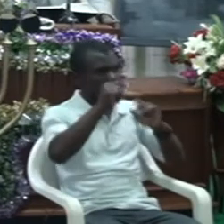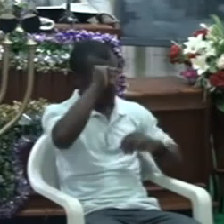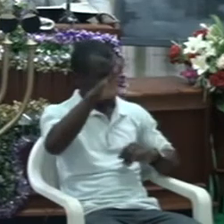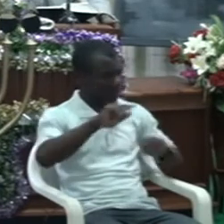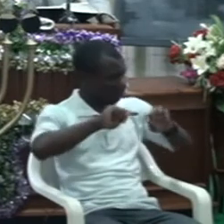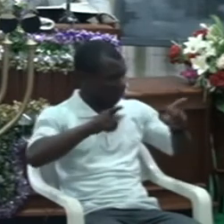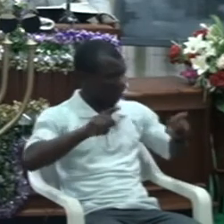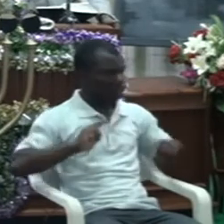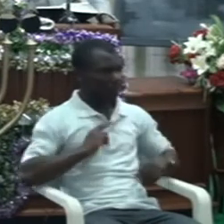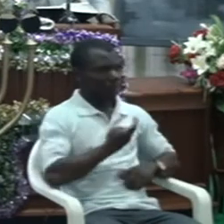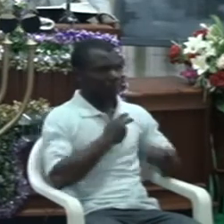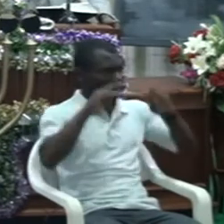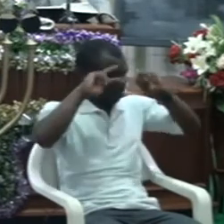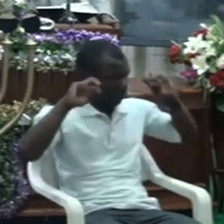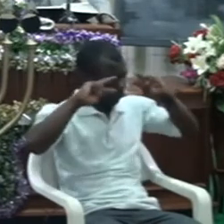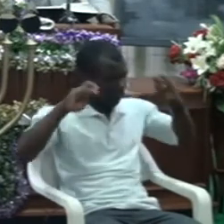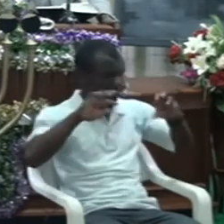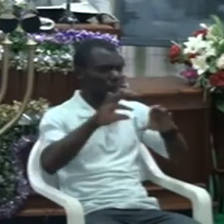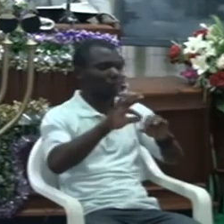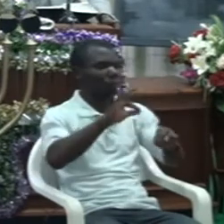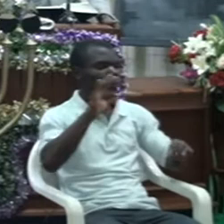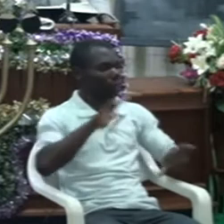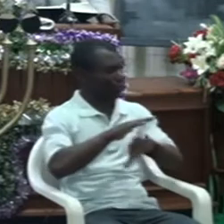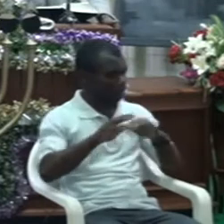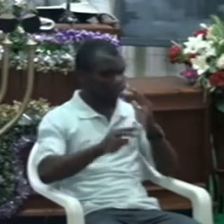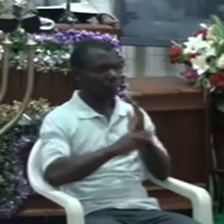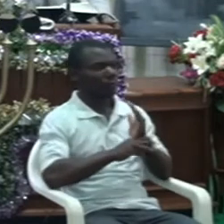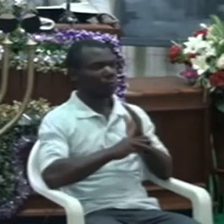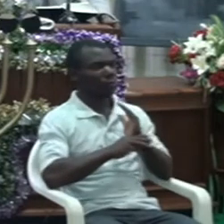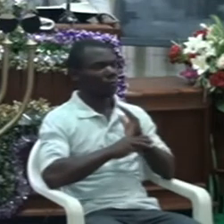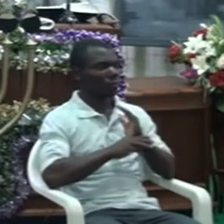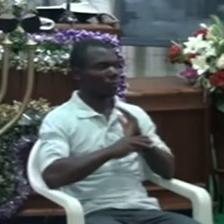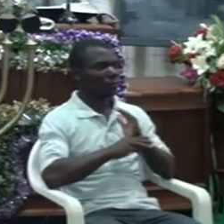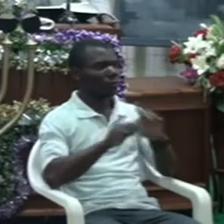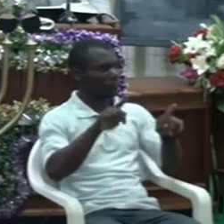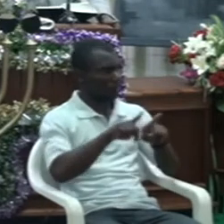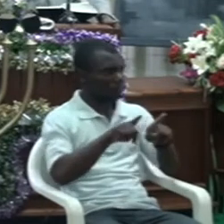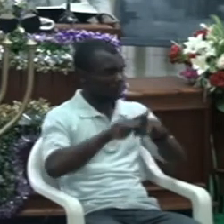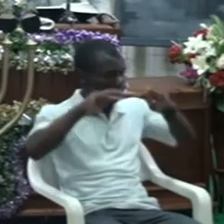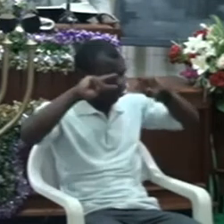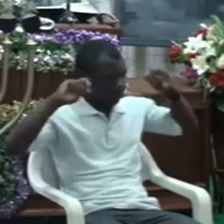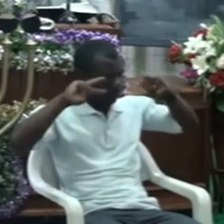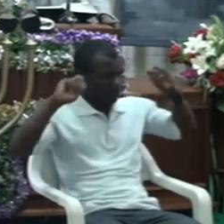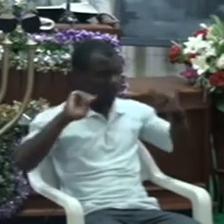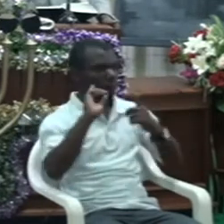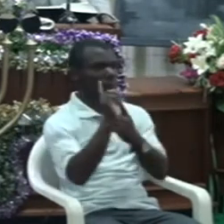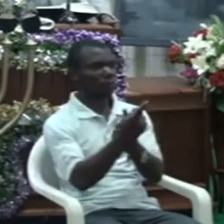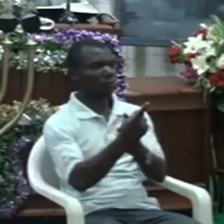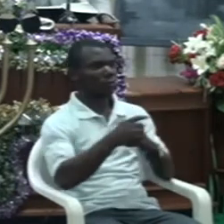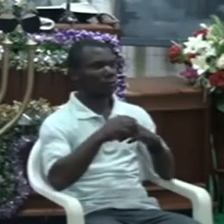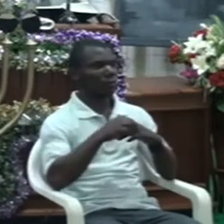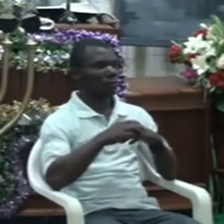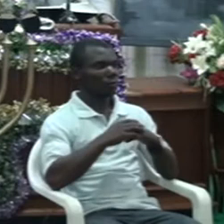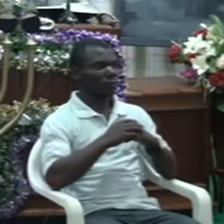Nous discernons les esprits. Lakini tunapambanua maro. Nous discernons les doctrines. Na tunapambanua pia